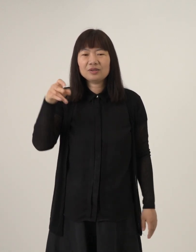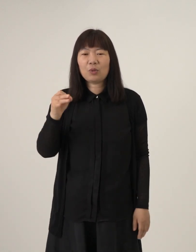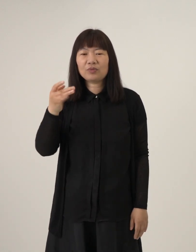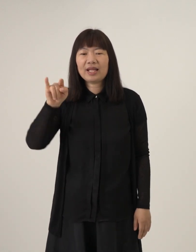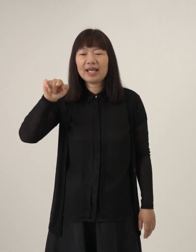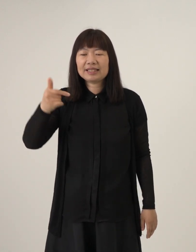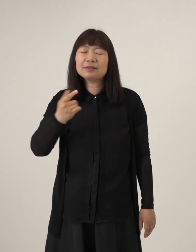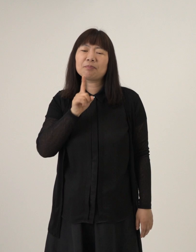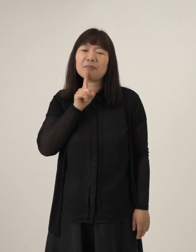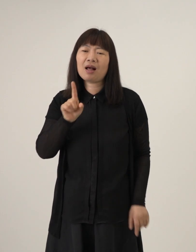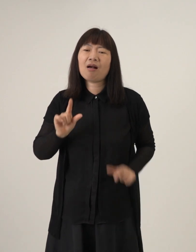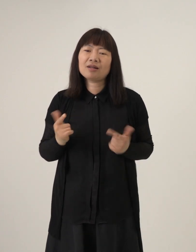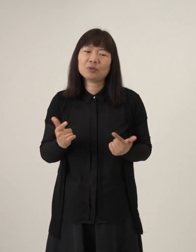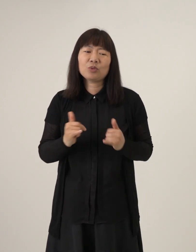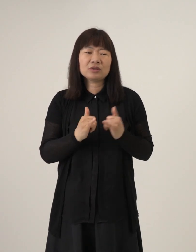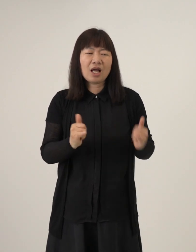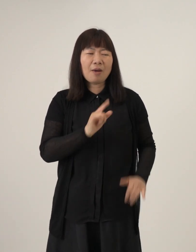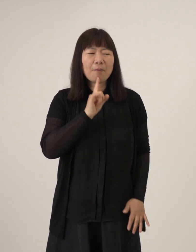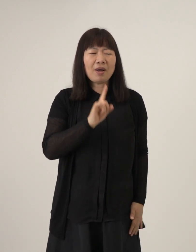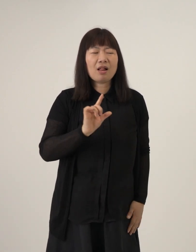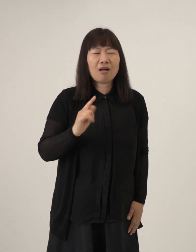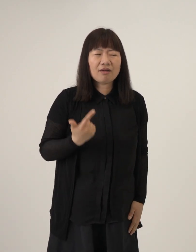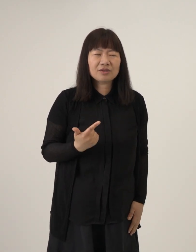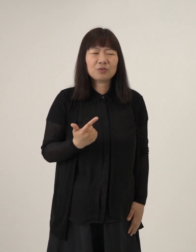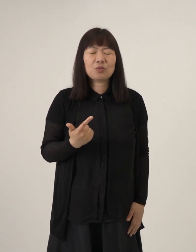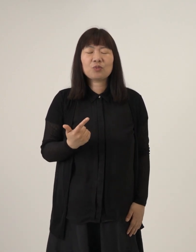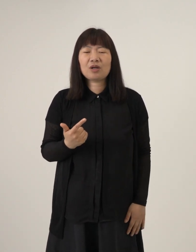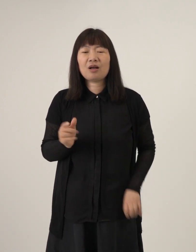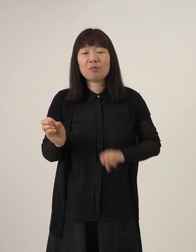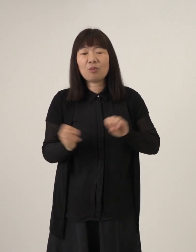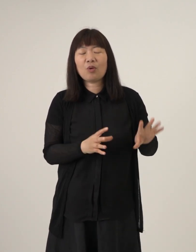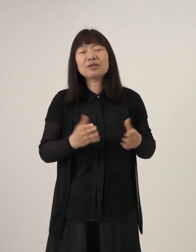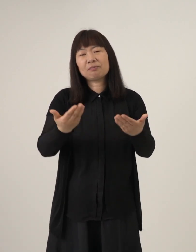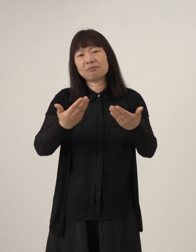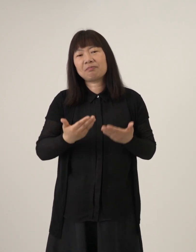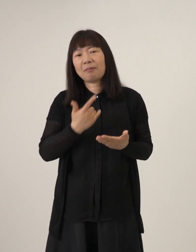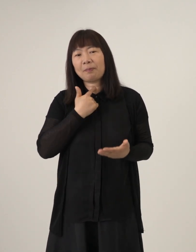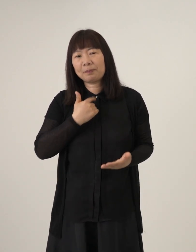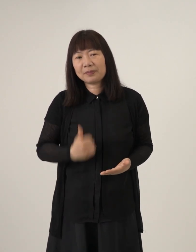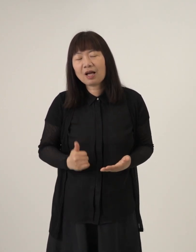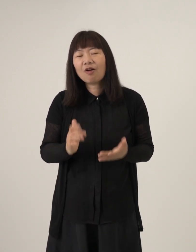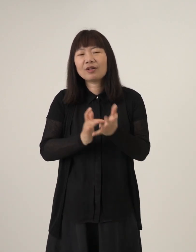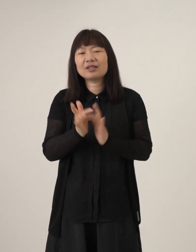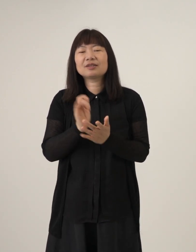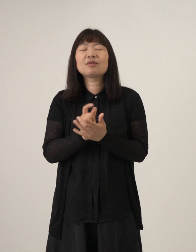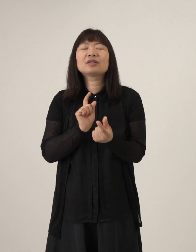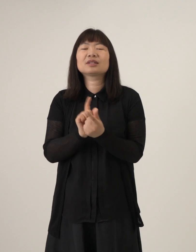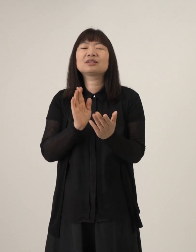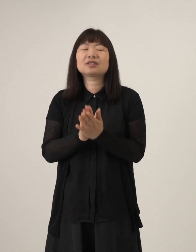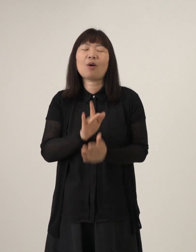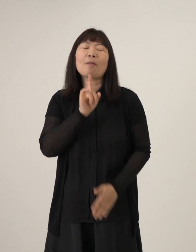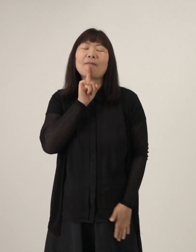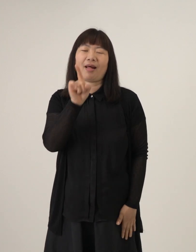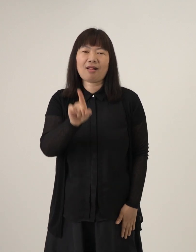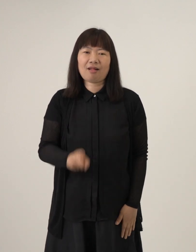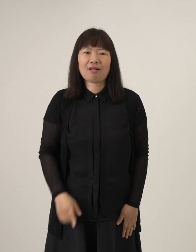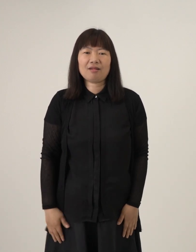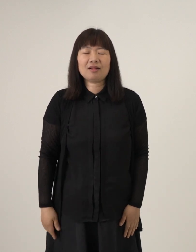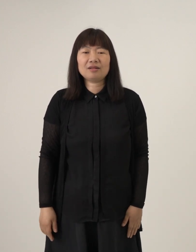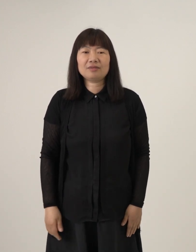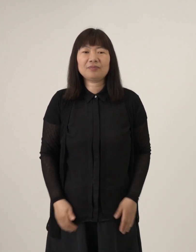말이 아니고 사람들이 한 말이 아니라 버림당하신 예수님이 직접 하신